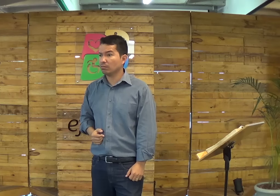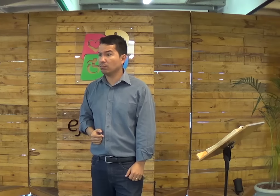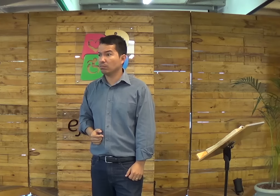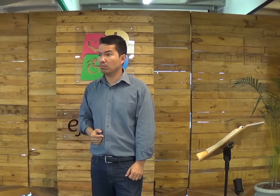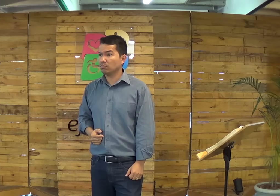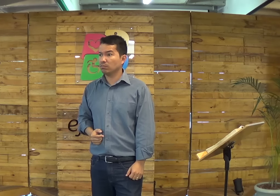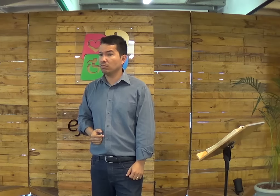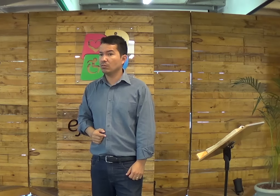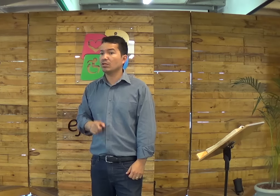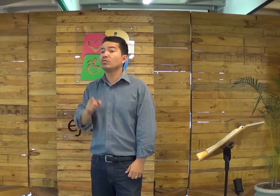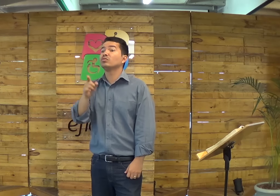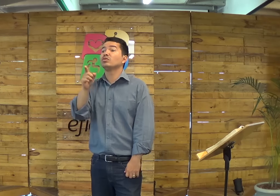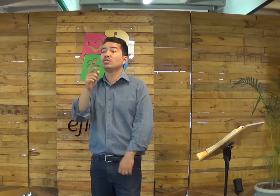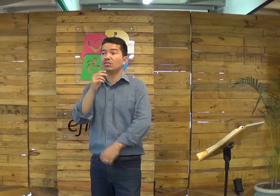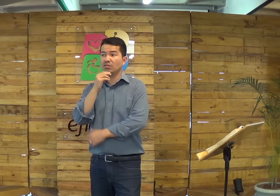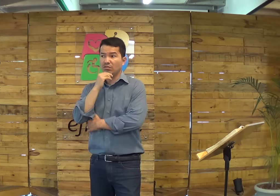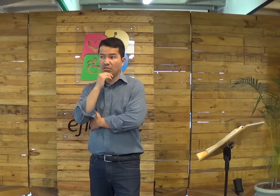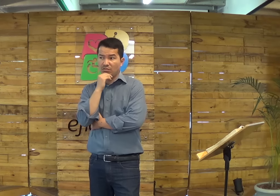ele fizesse E